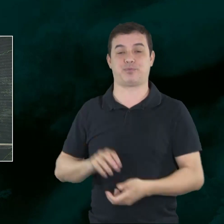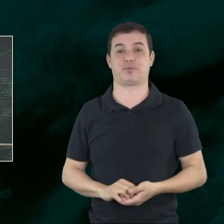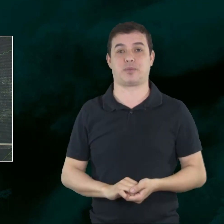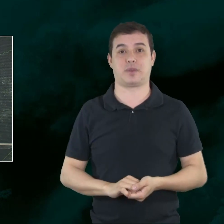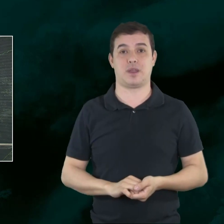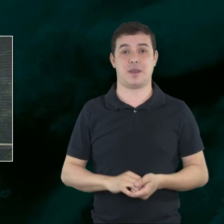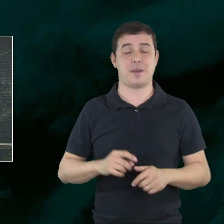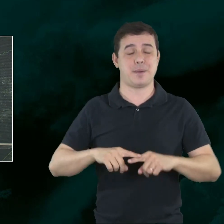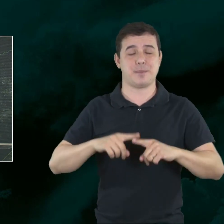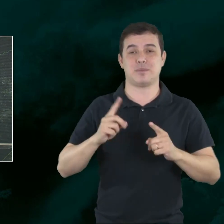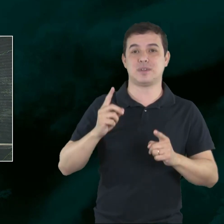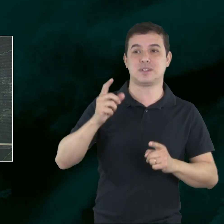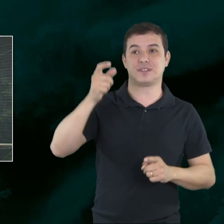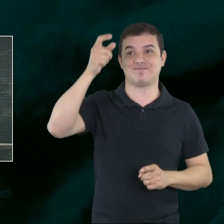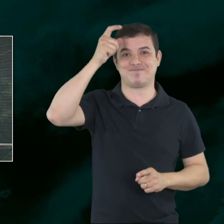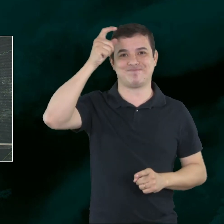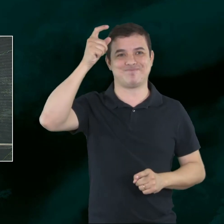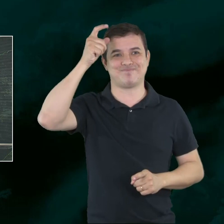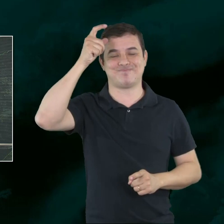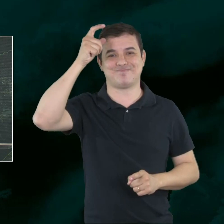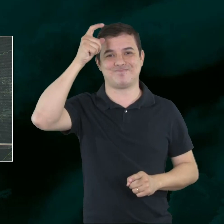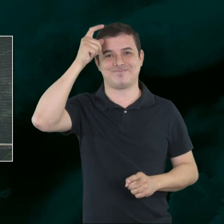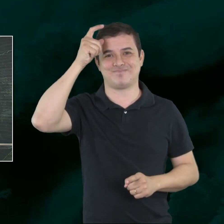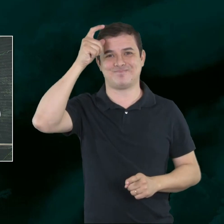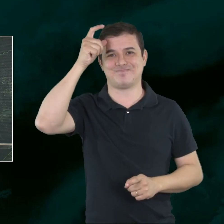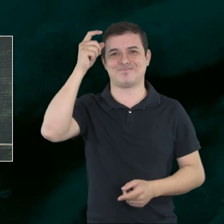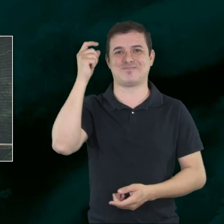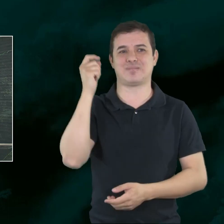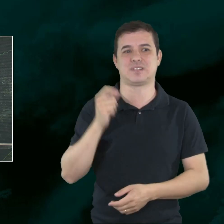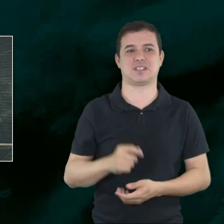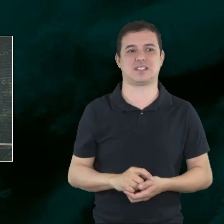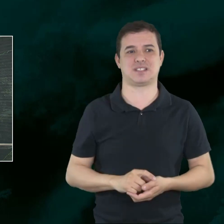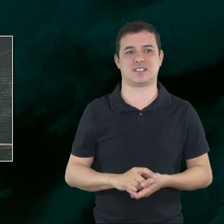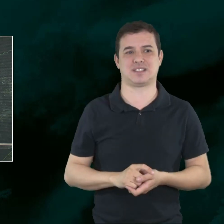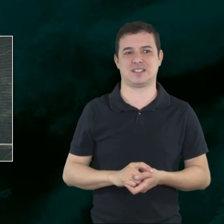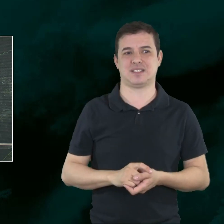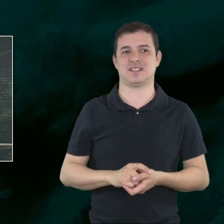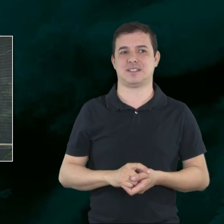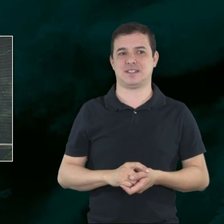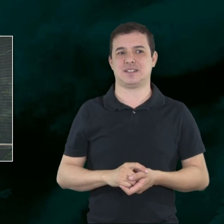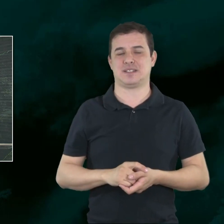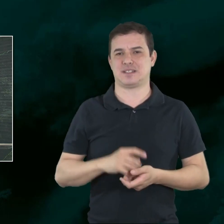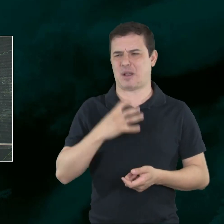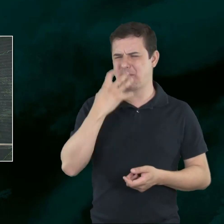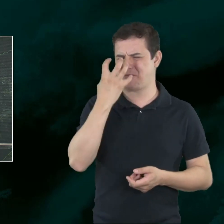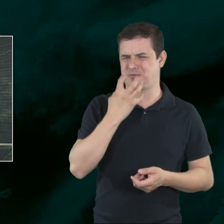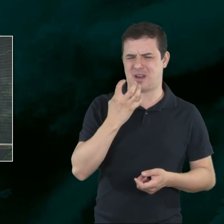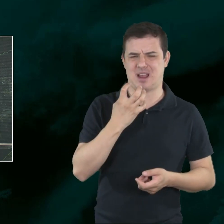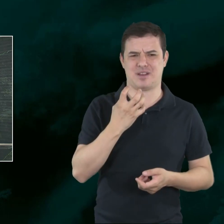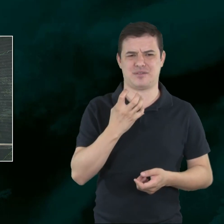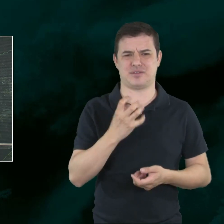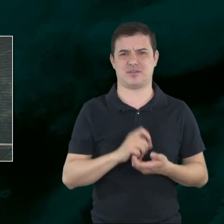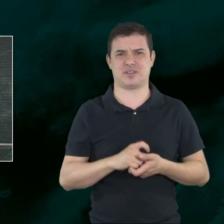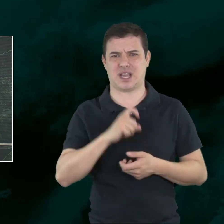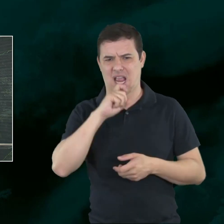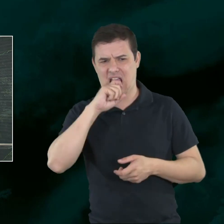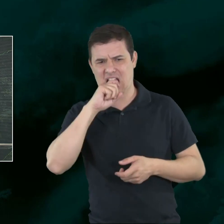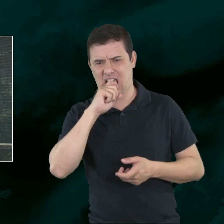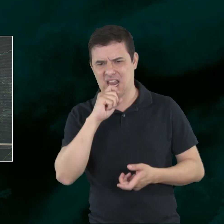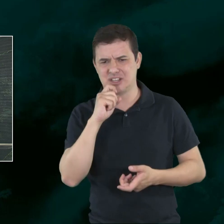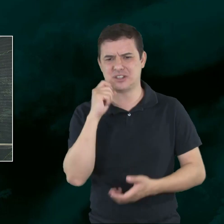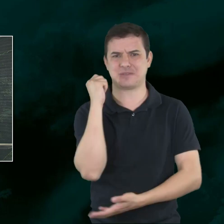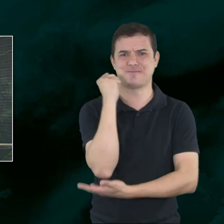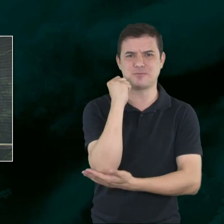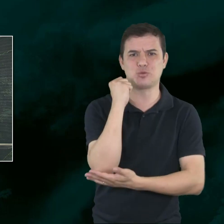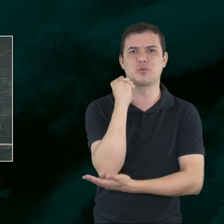Satanás não se contentou com isso. Ele quis subir até ser igual a Deus. Então Deus o lançou para a